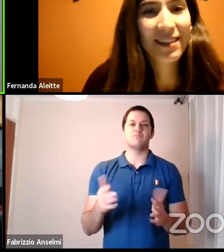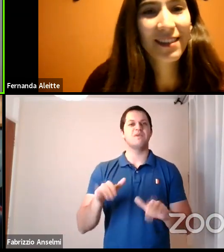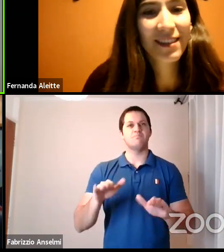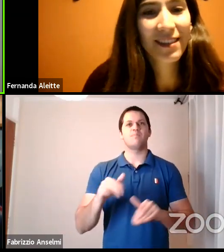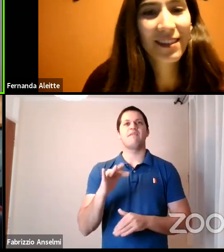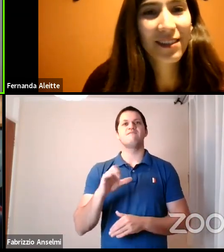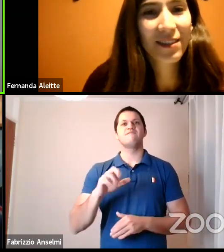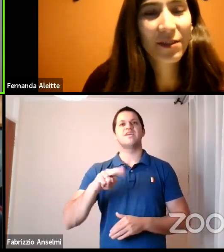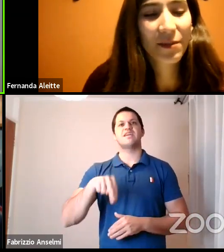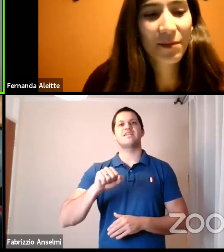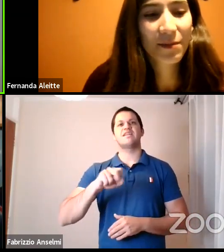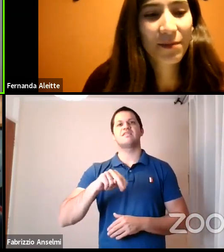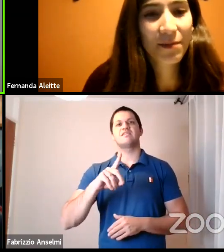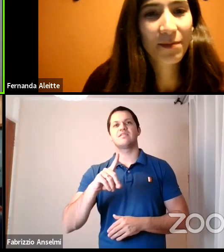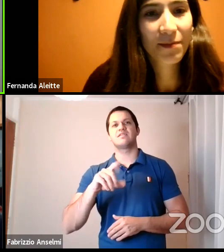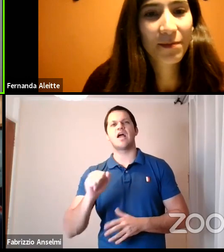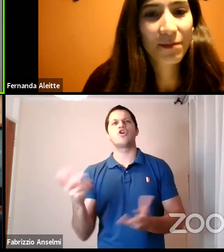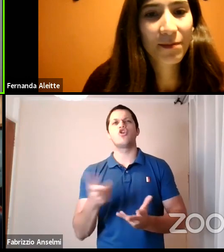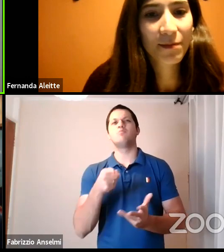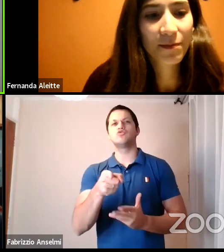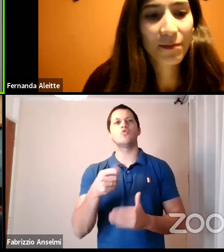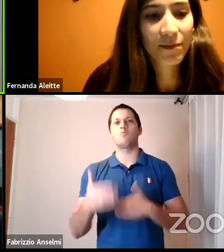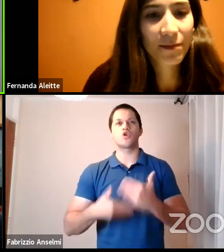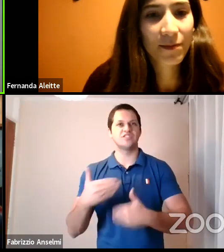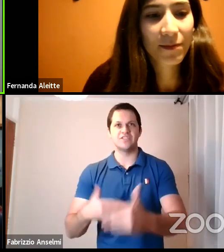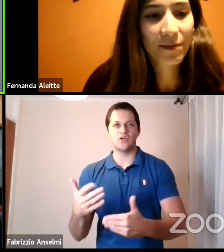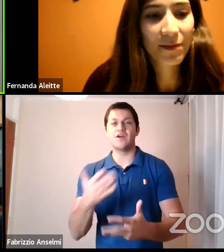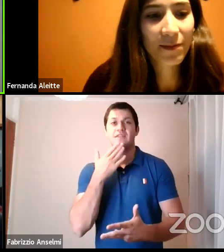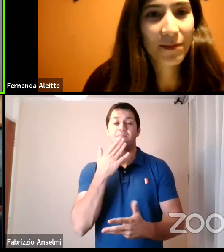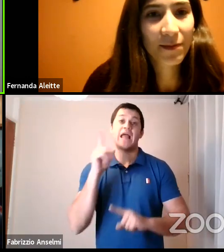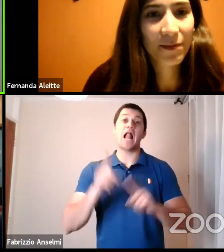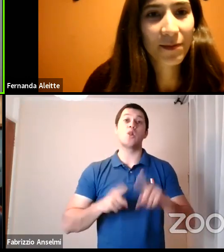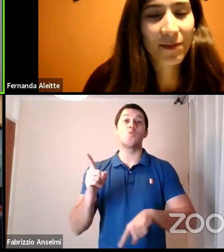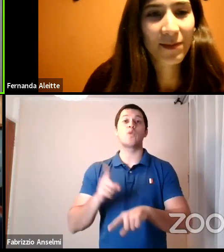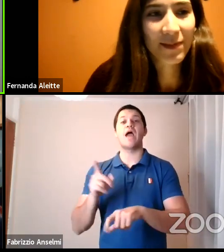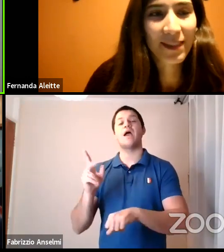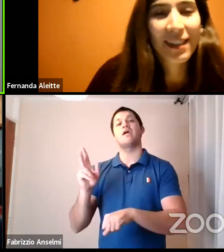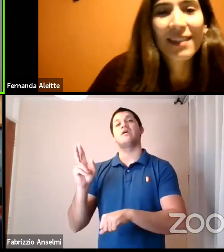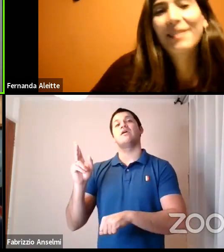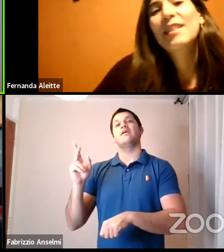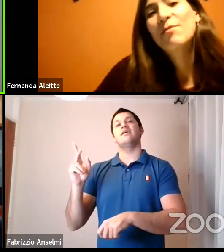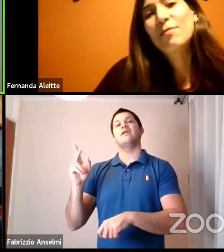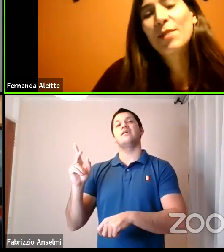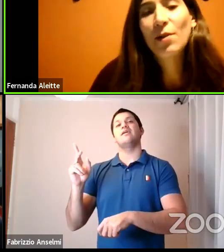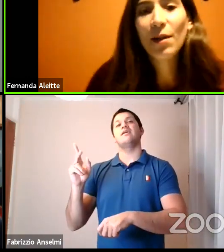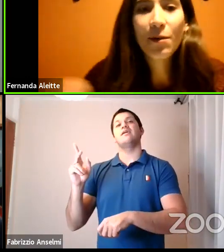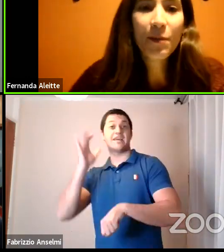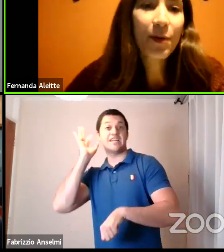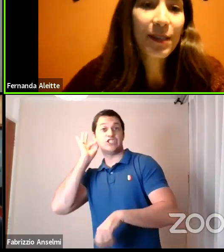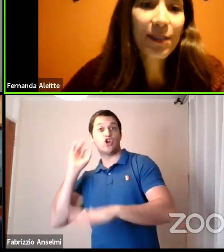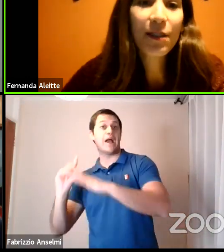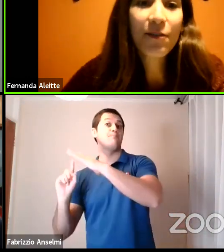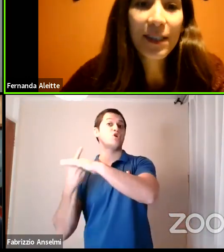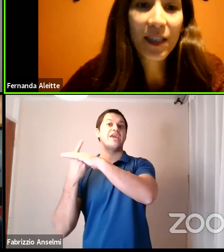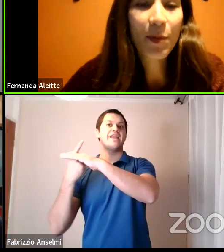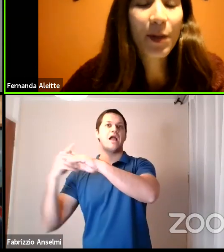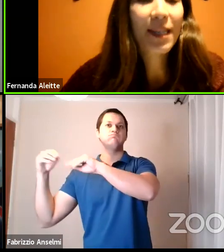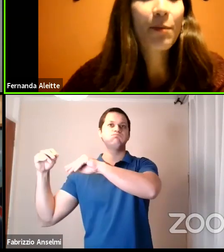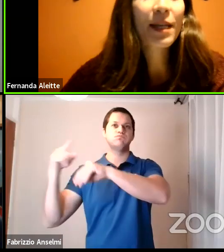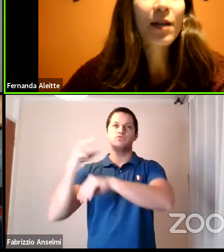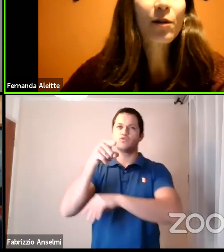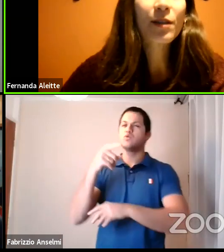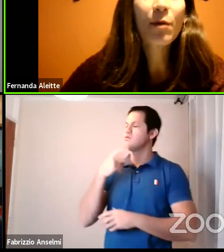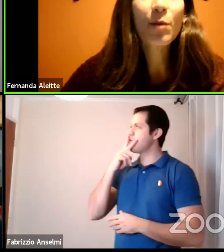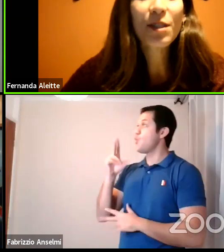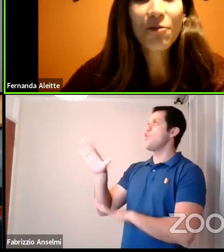fue tu proceso y qué te inspiró, si alguna kinesióloga pionera te inspiró sobre ese proceso? Sí, bueno, es un proceso difícil